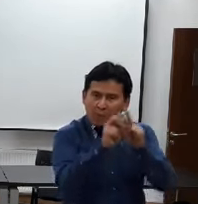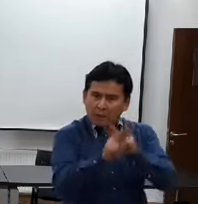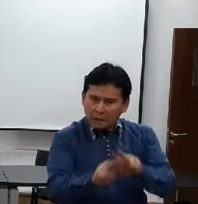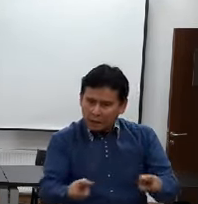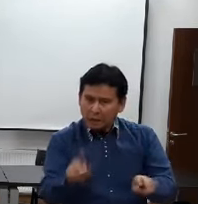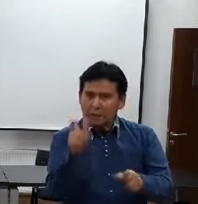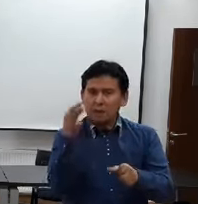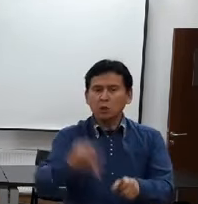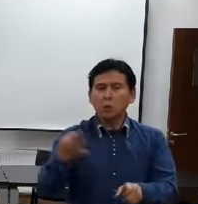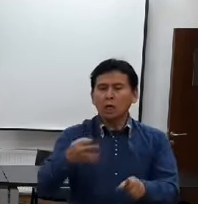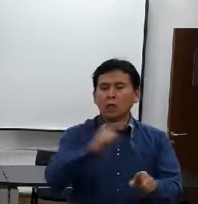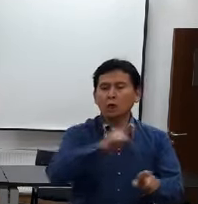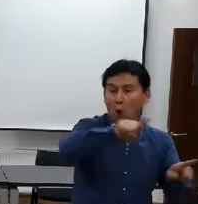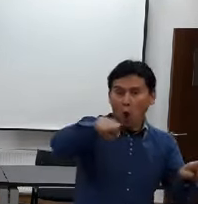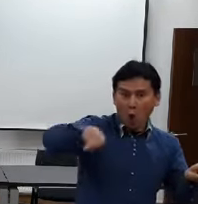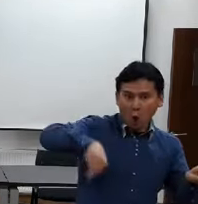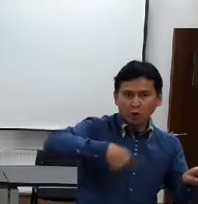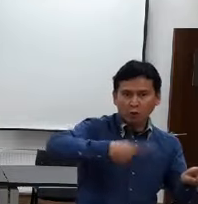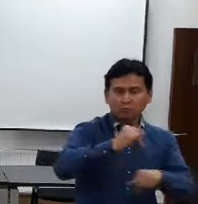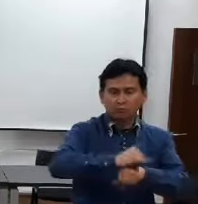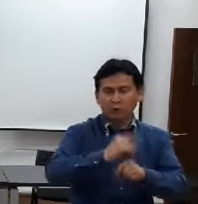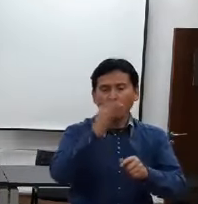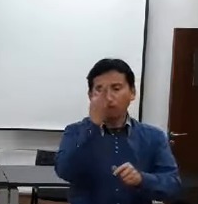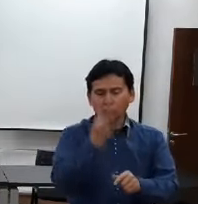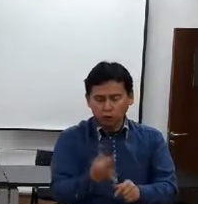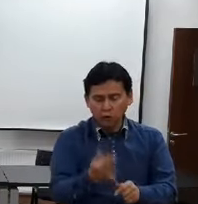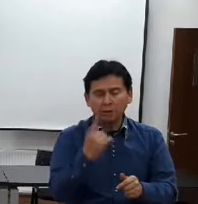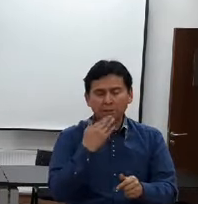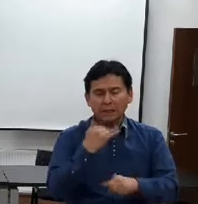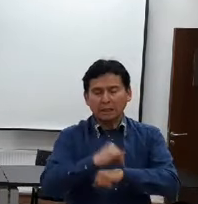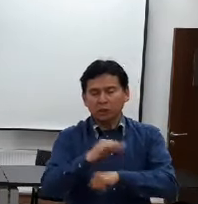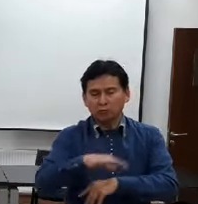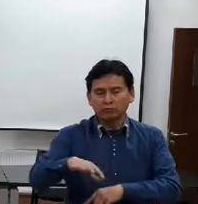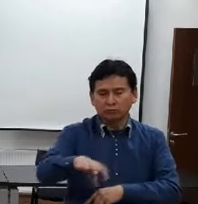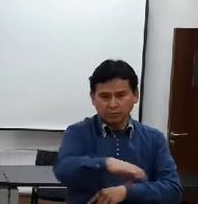y seguridad de todos nuestros funcionarios y de nuestra región